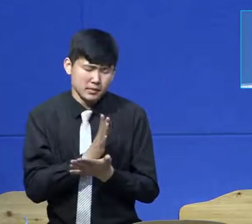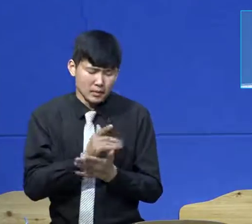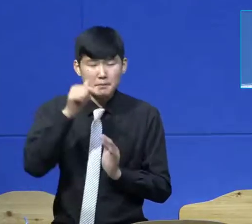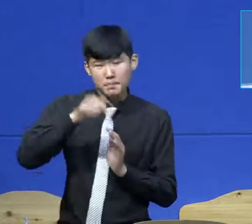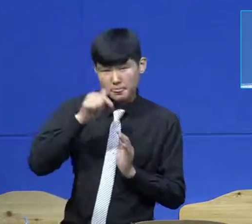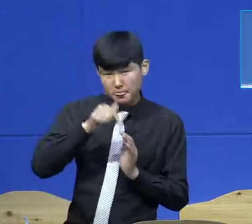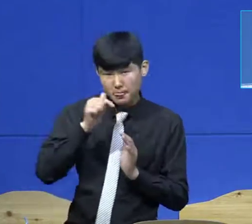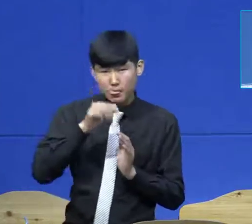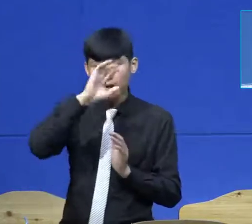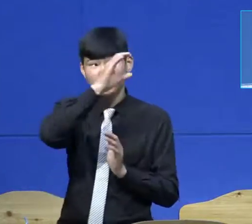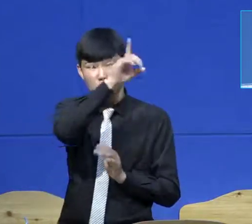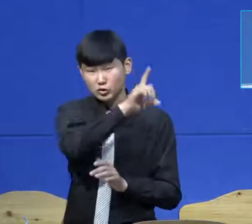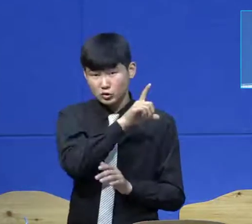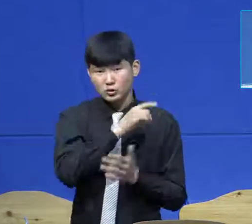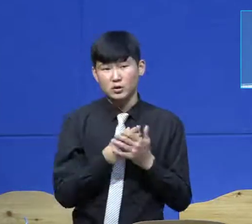Одоо Солонгос